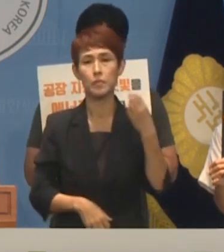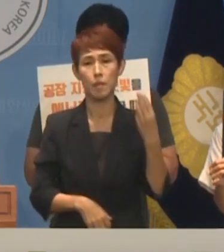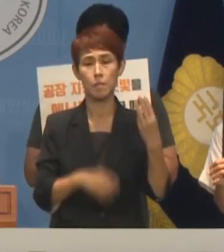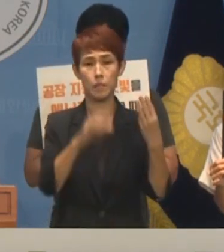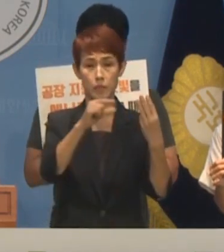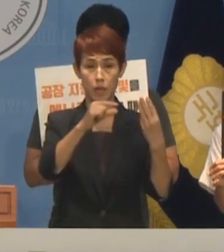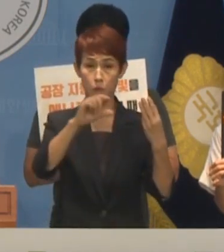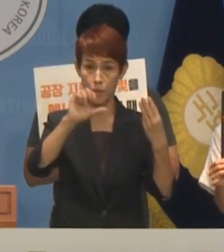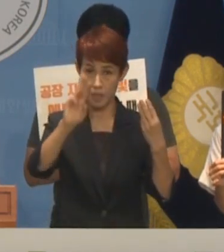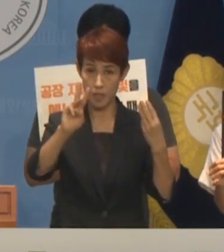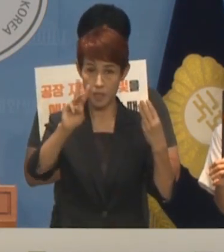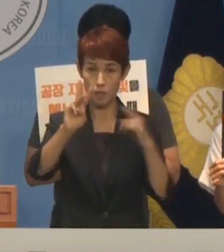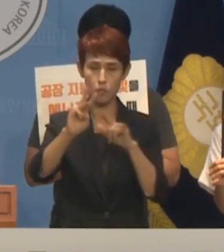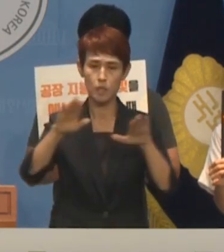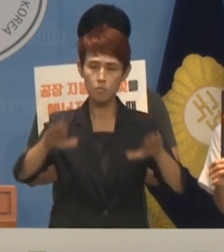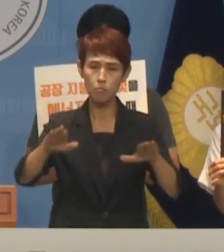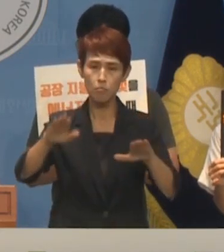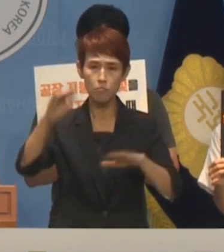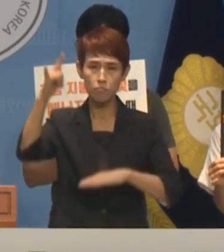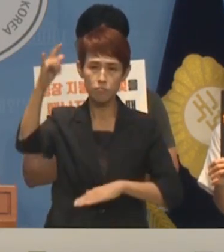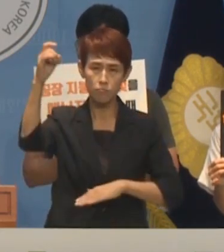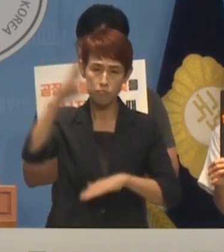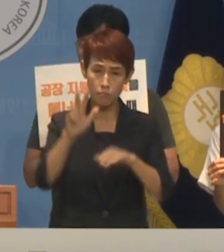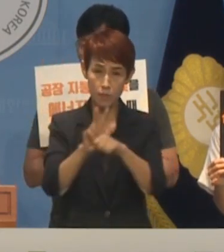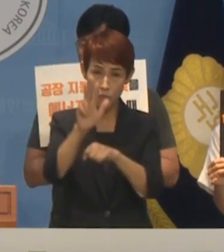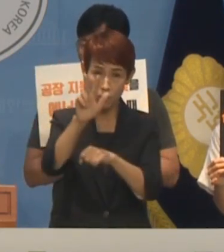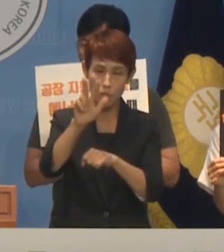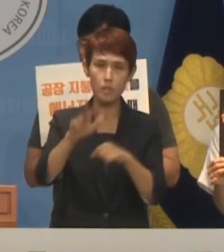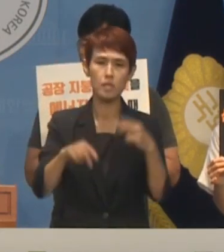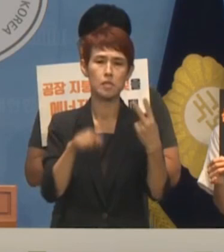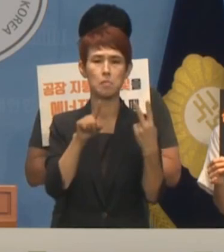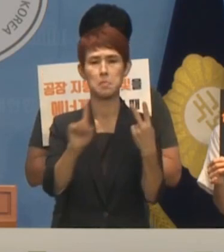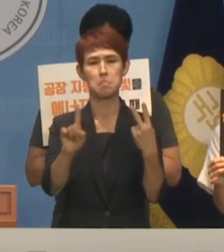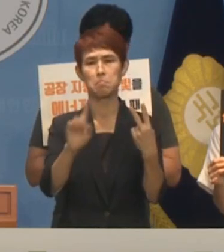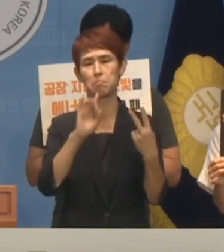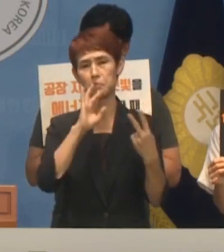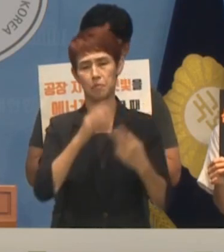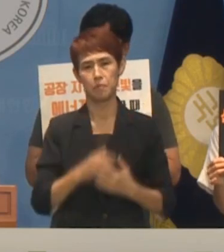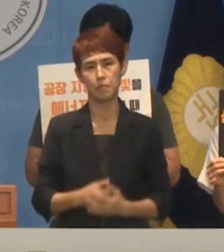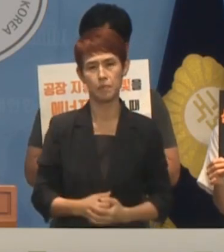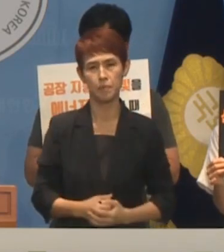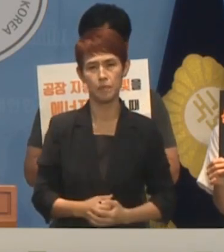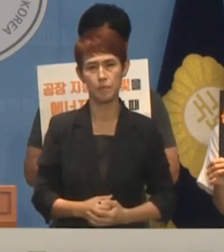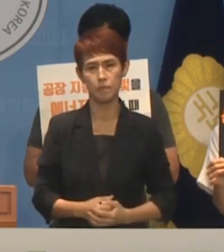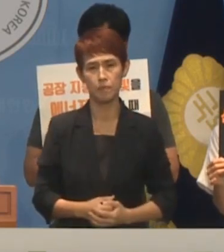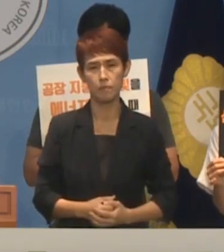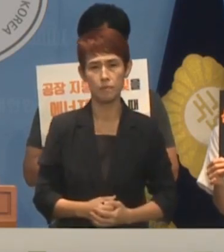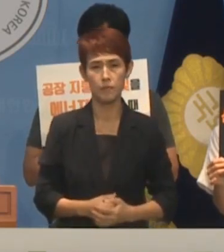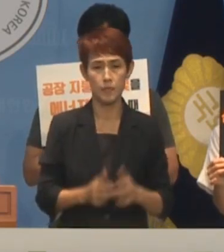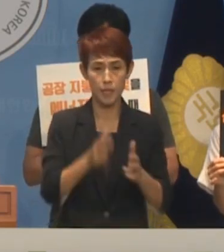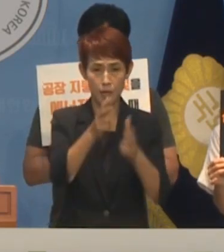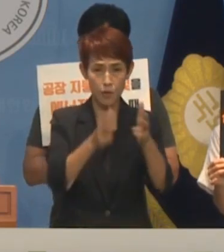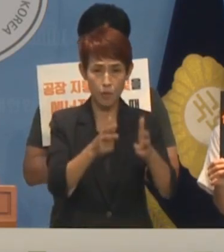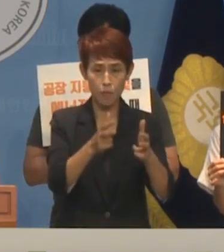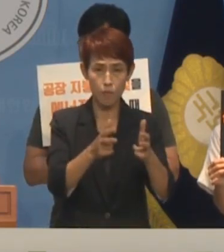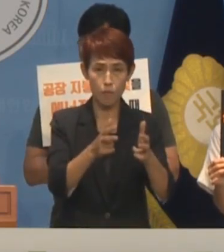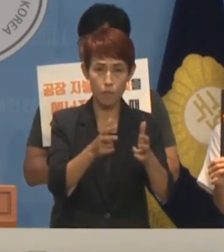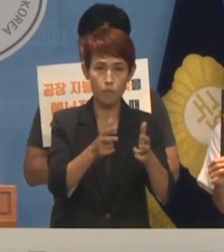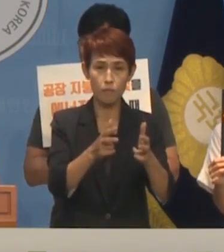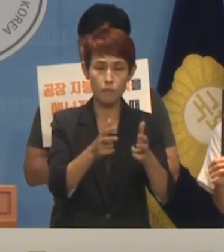현재까지 설치된 태양광 발전은 2.1기가와트에 불과합니다. 이미 산업부는